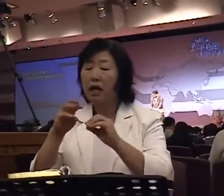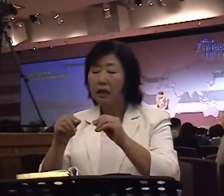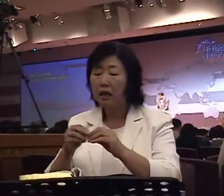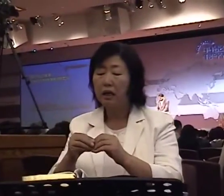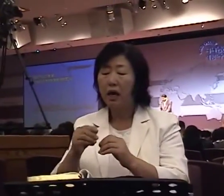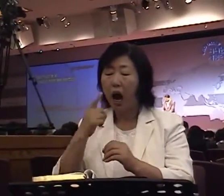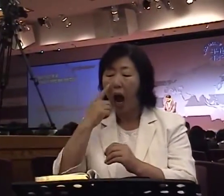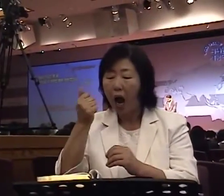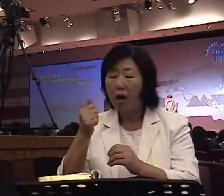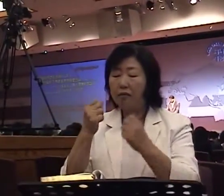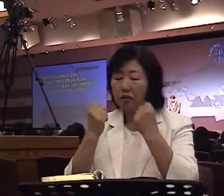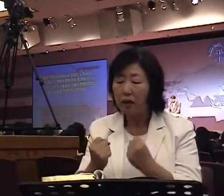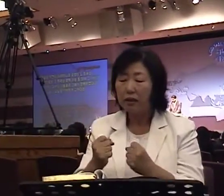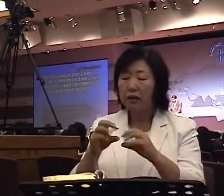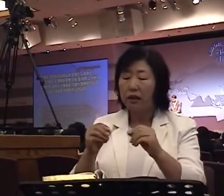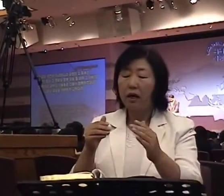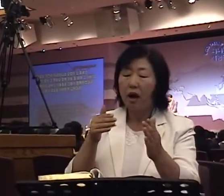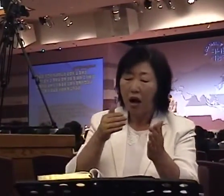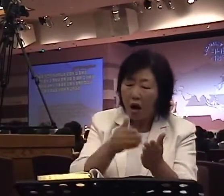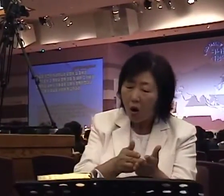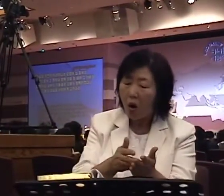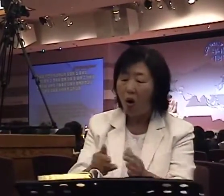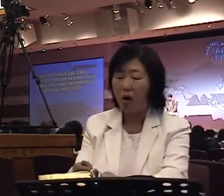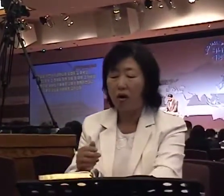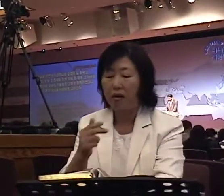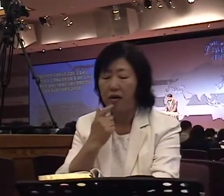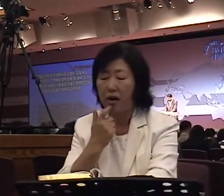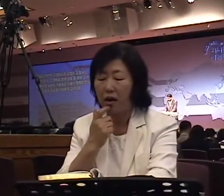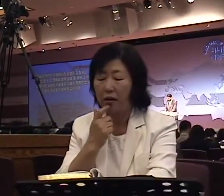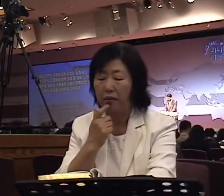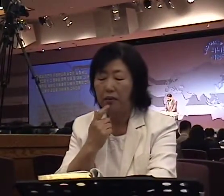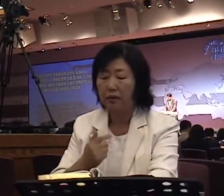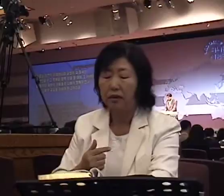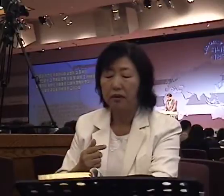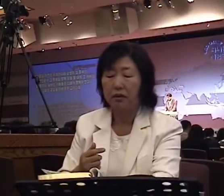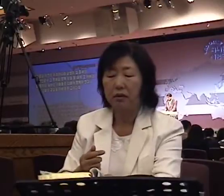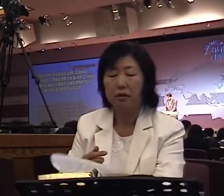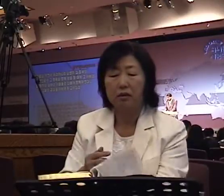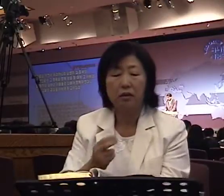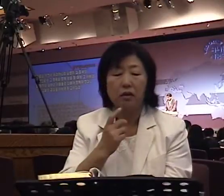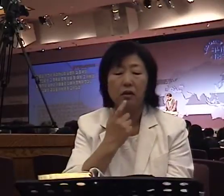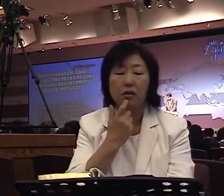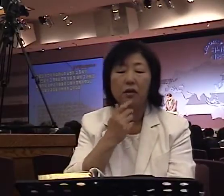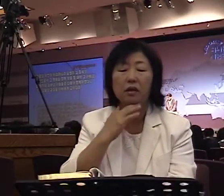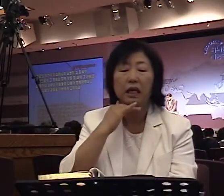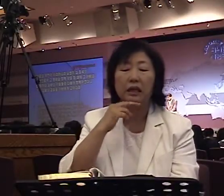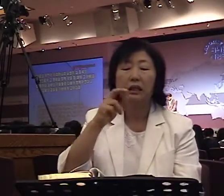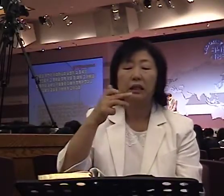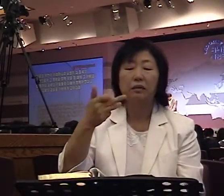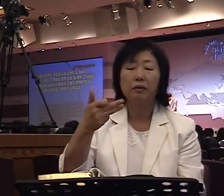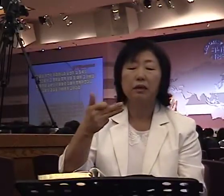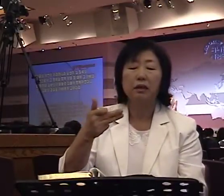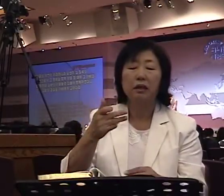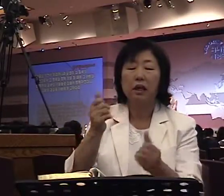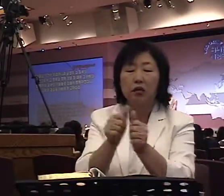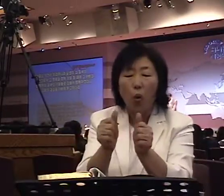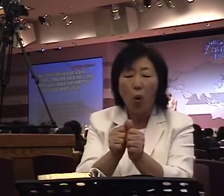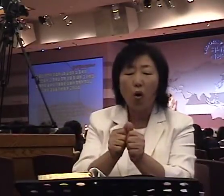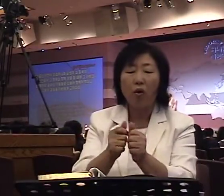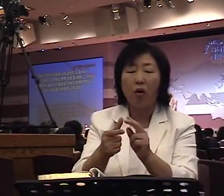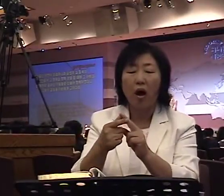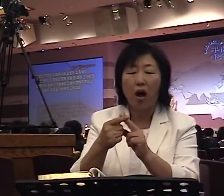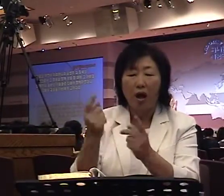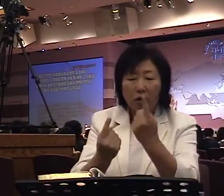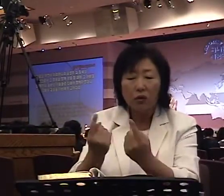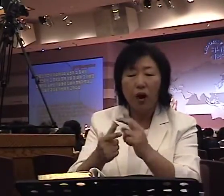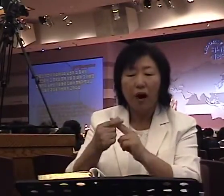아비의 우가던 땅에 거하였으니 야곱의 양천이 이러하니라. 요셉이 17세의 소년으로서 그 형제와 함께